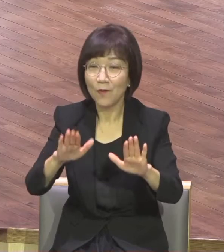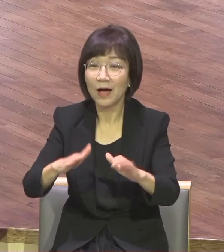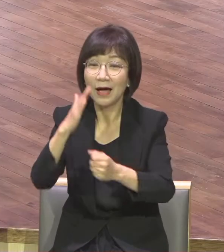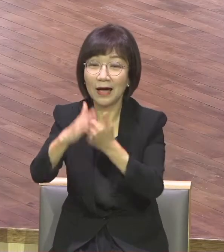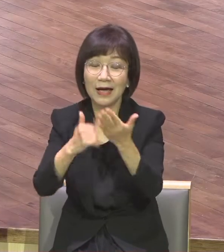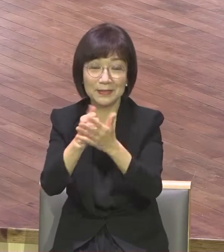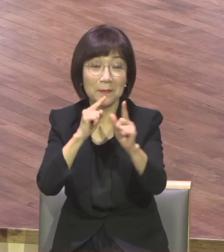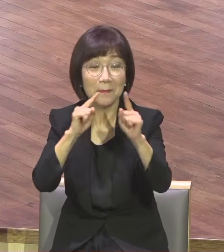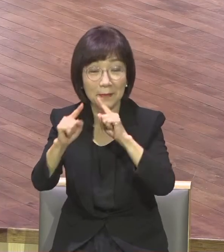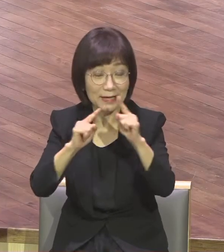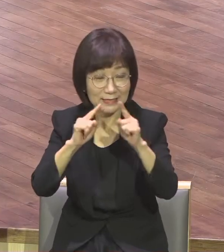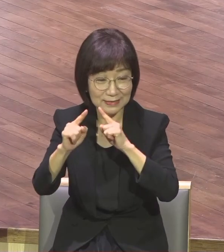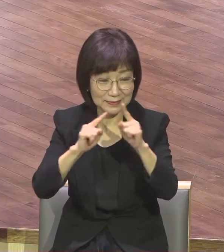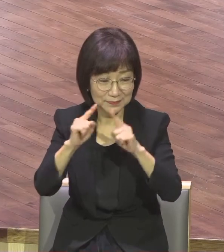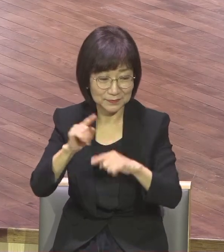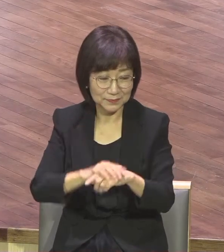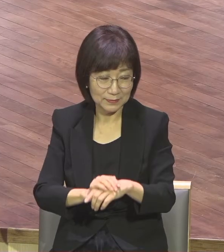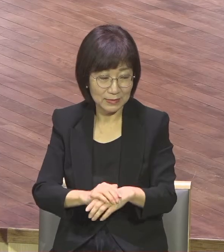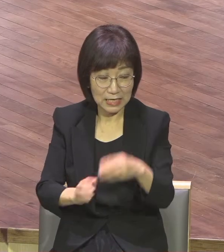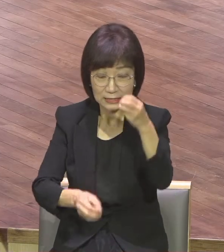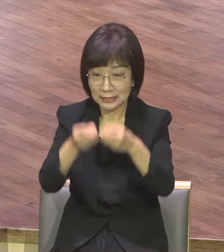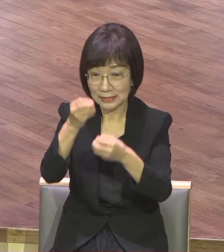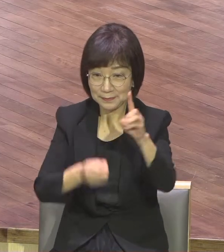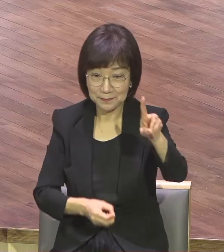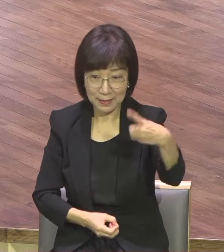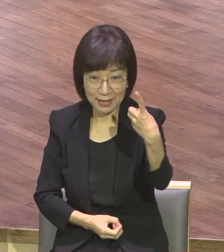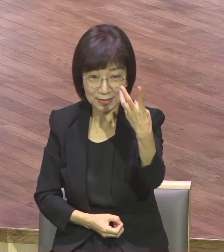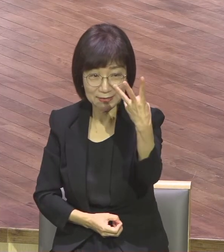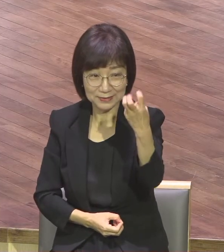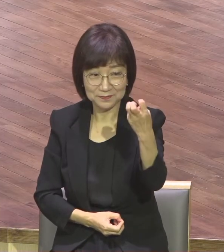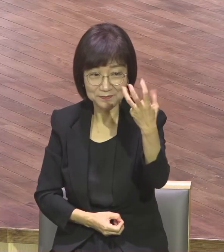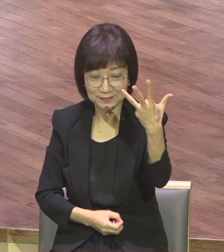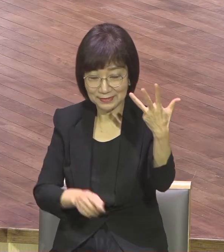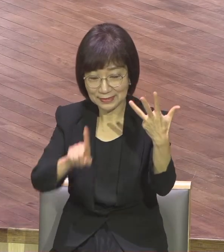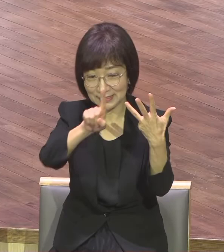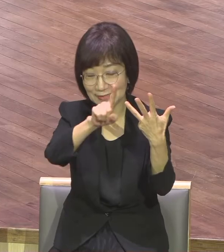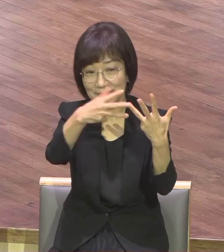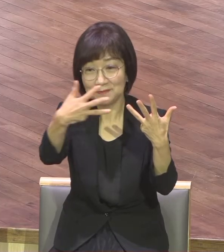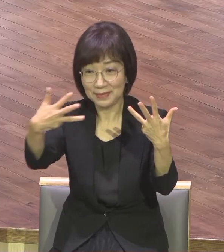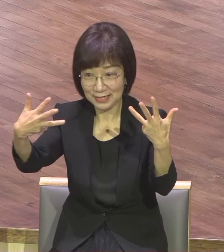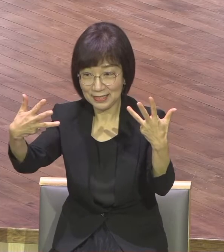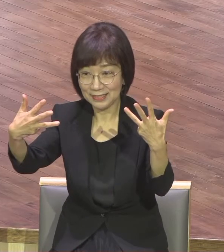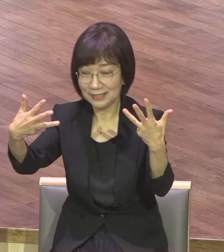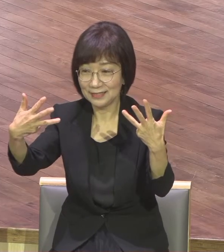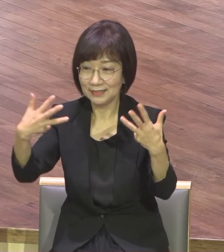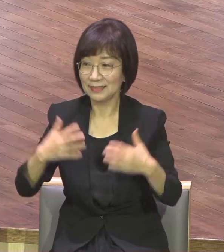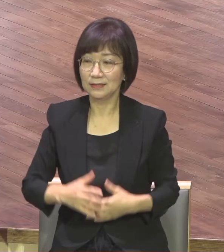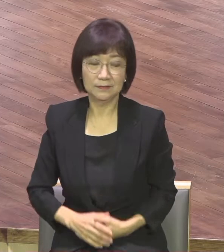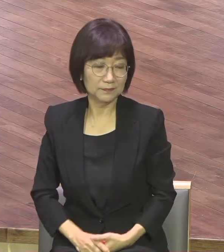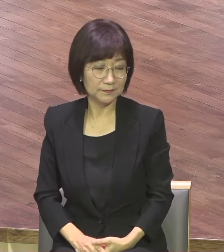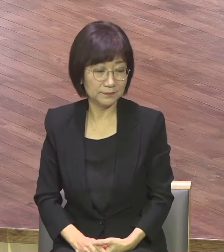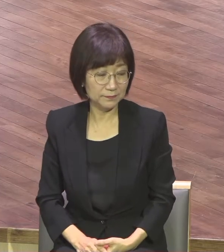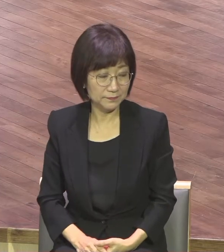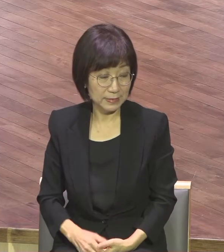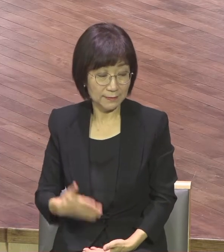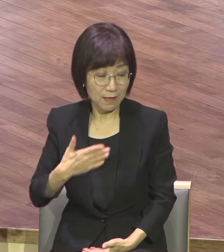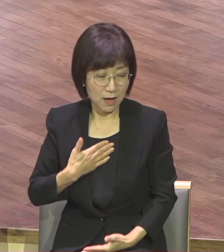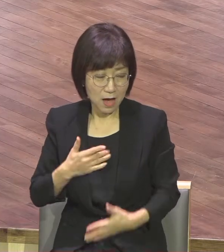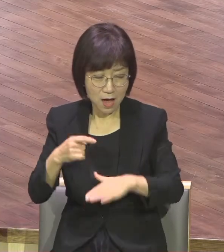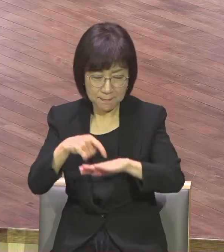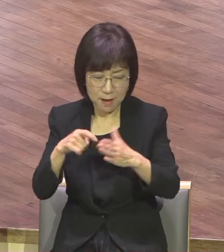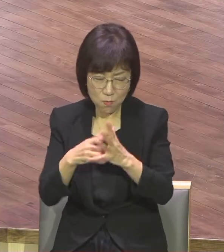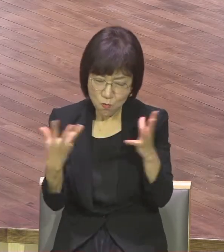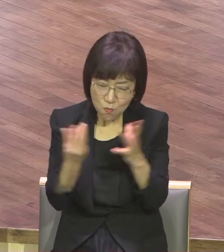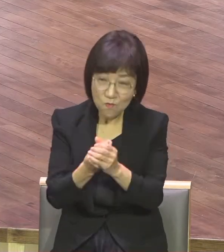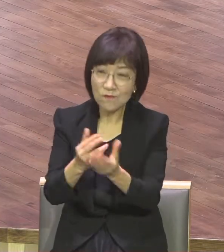함께 은혜 받고 성취자의 말씀은 시편 138편 1절에서 8절 말씀입니다. 내가